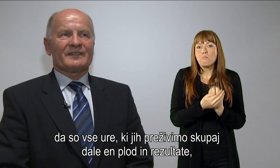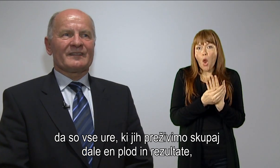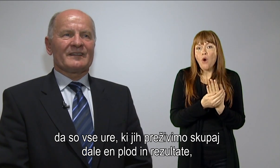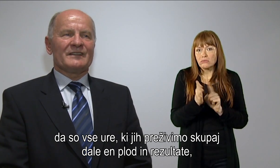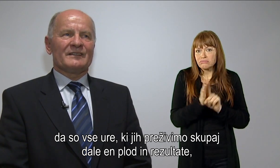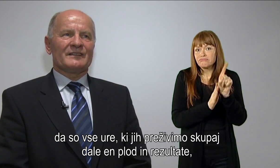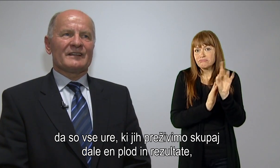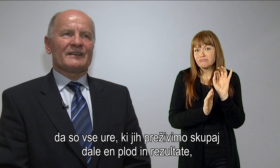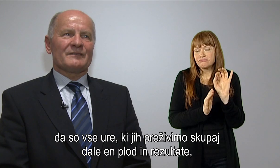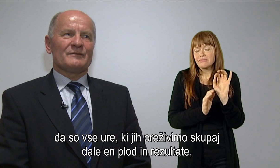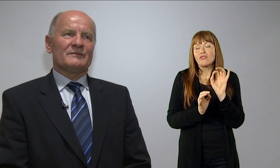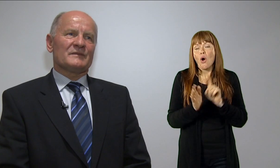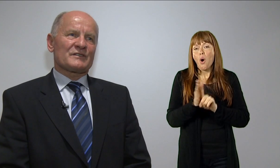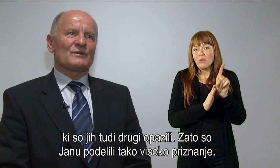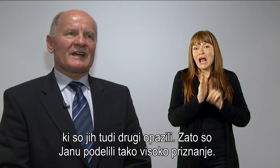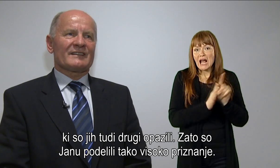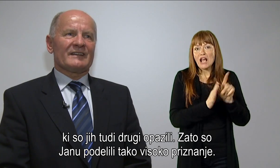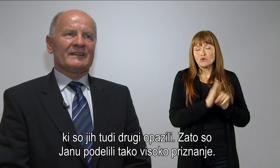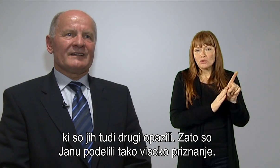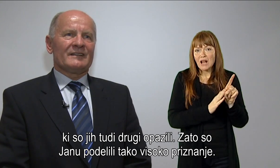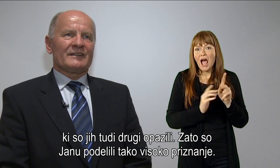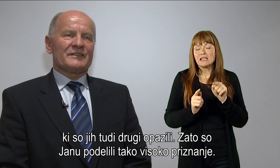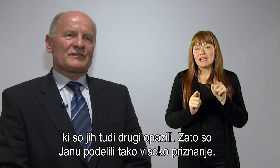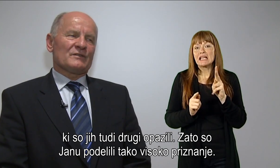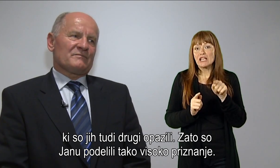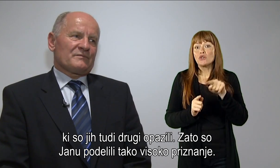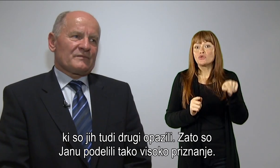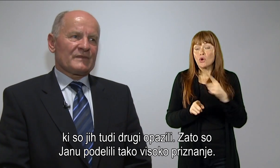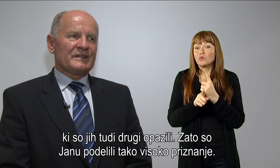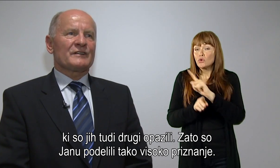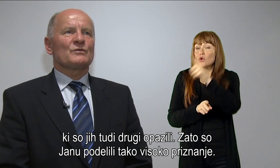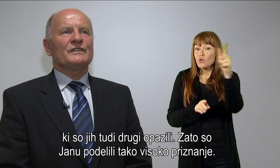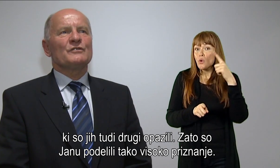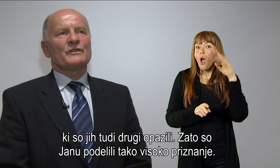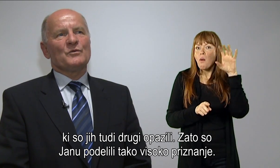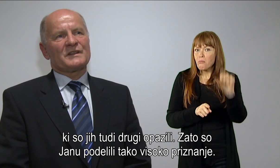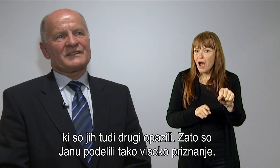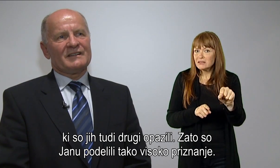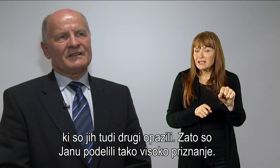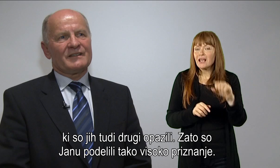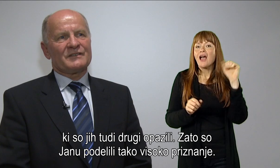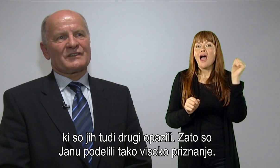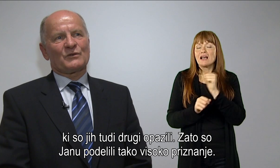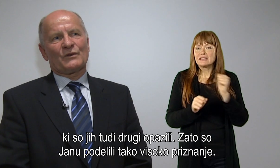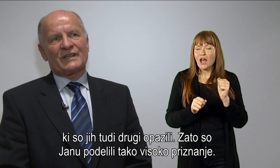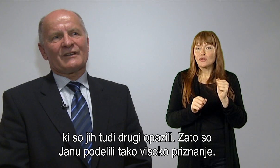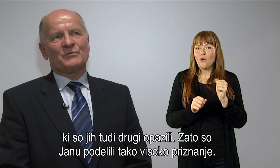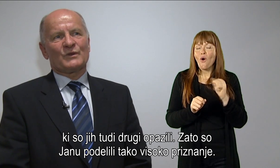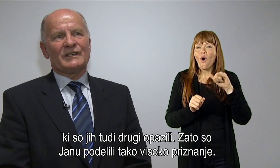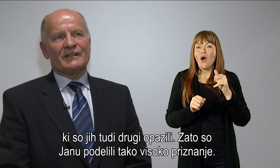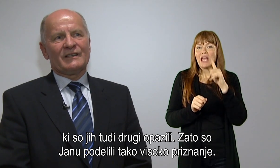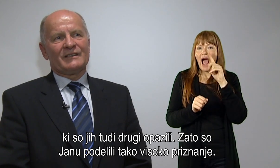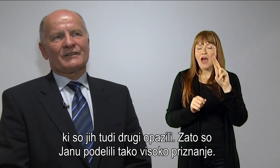plod in neke rezultate, ki so jih tudi drugi opazili in zato